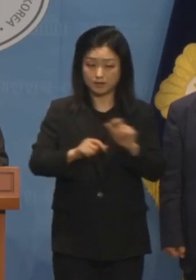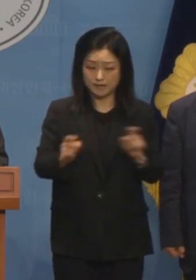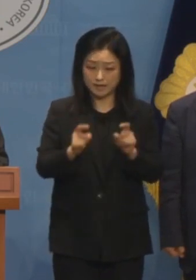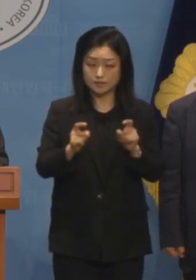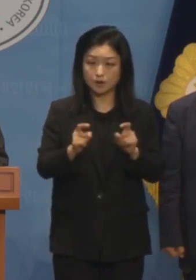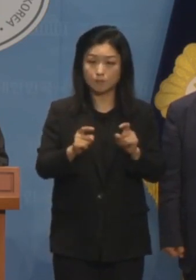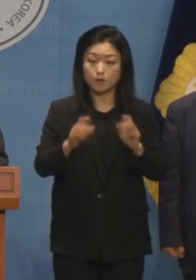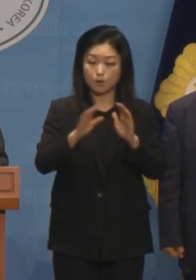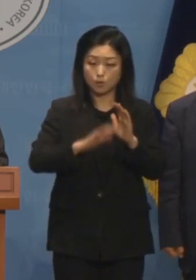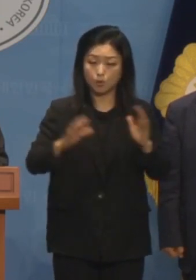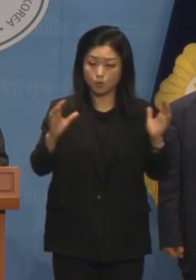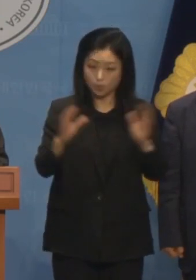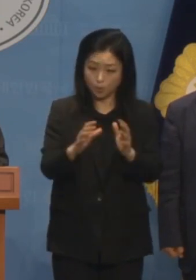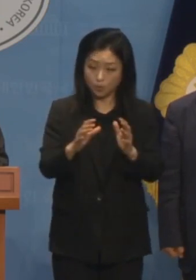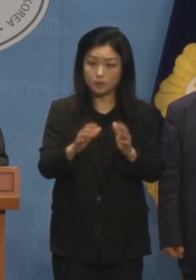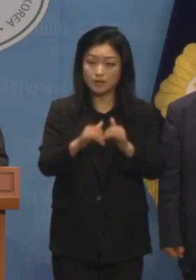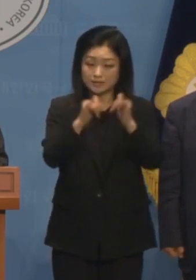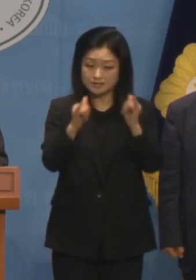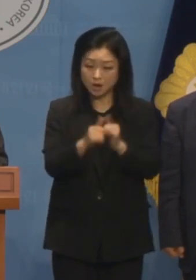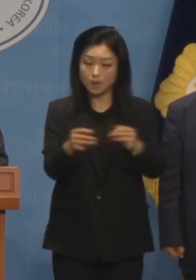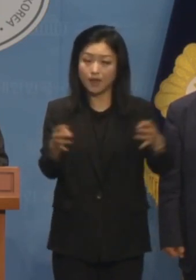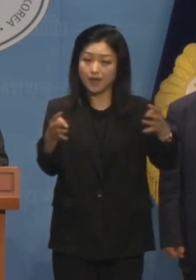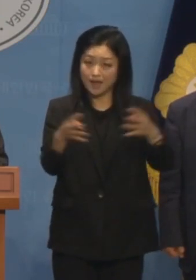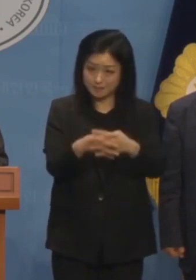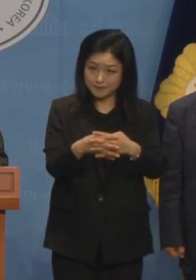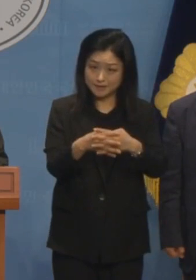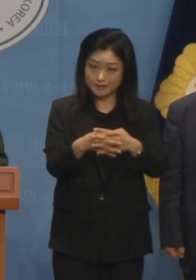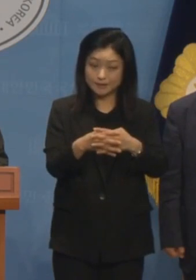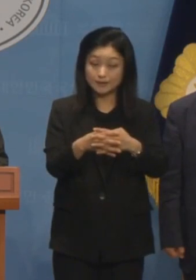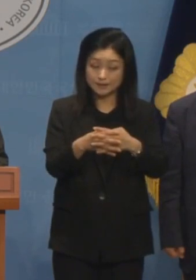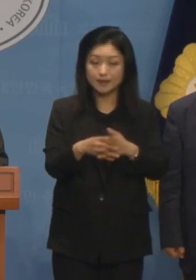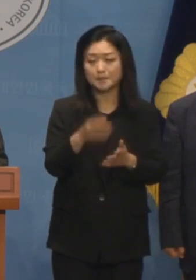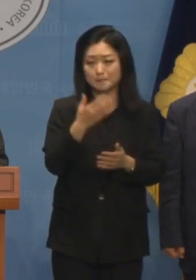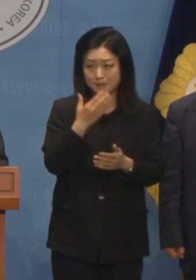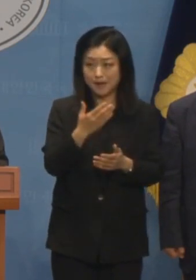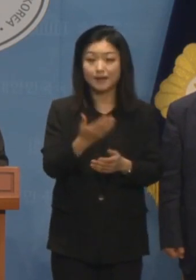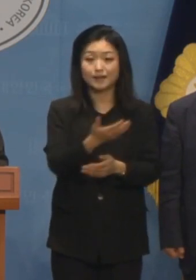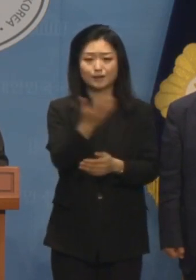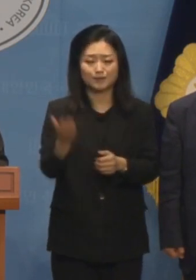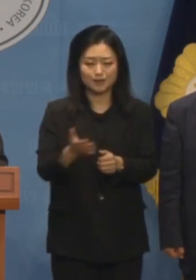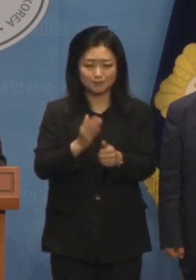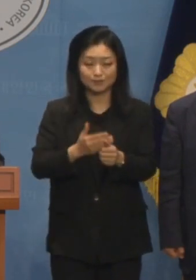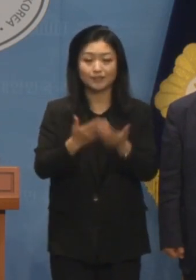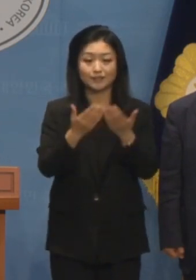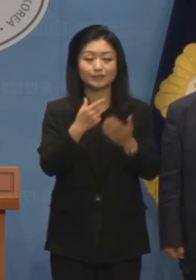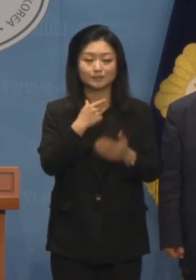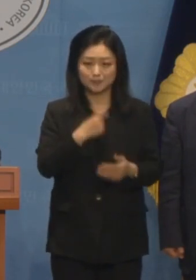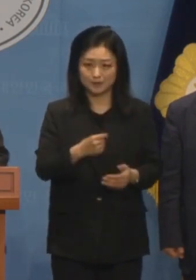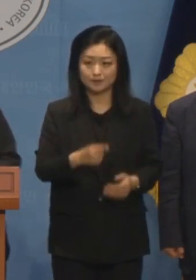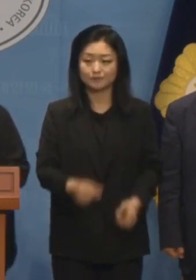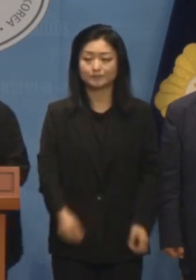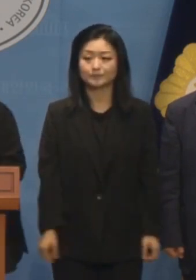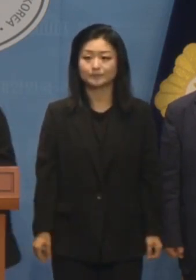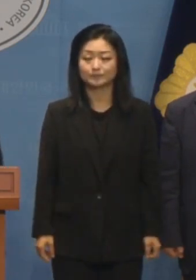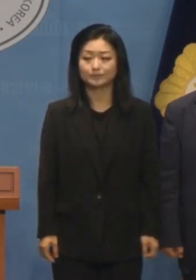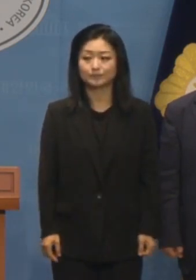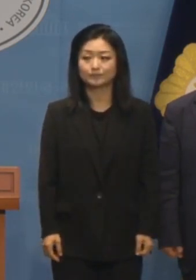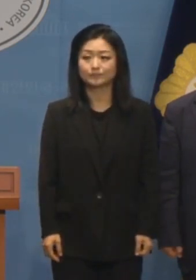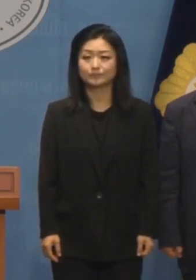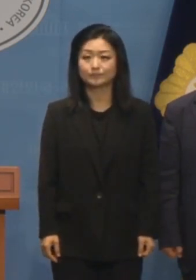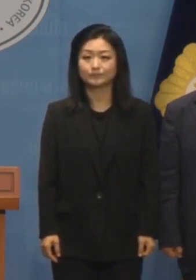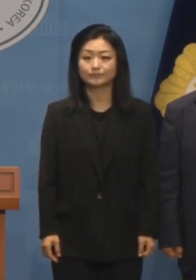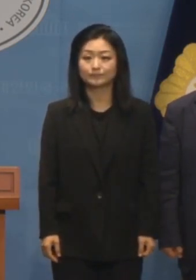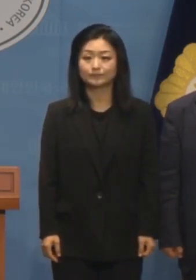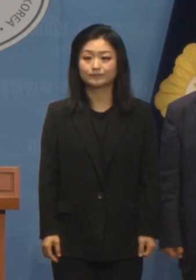공론화하고 사회적 합의라는 치열한 시도를 시작할 수 있다는 당부를 드리면서 마치겠습니다. 감사합니다.